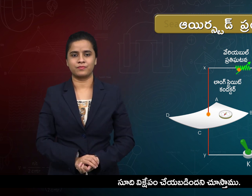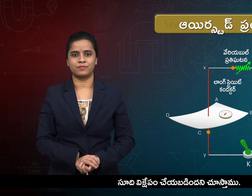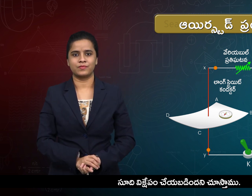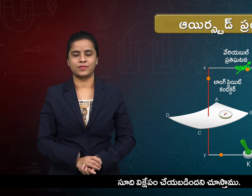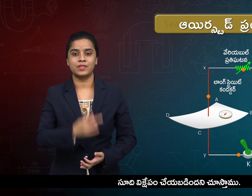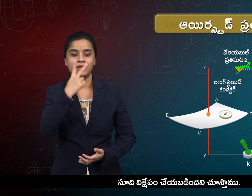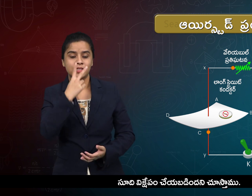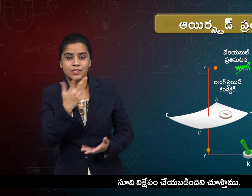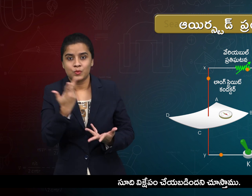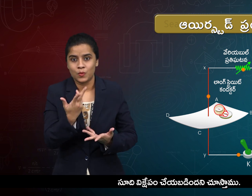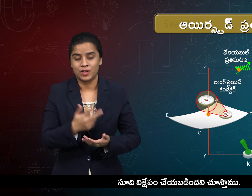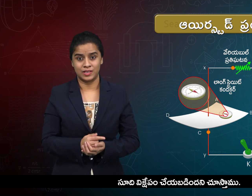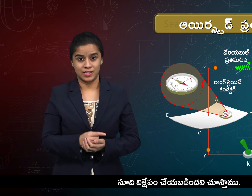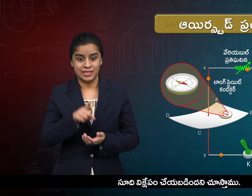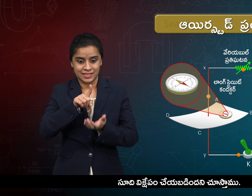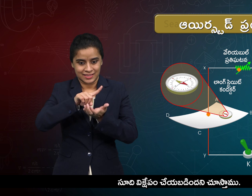సూది విక్షేపం చేయబడిందని చూస్తాము.